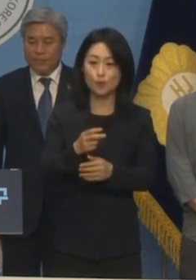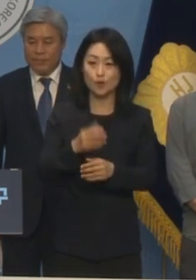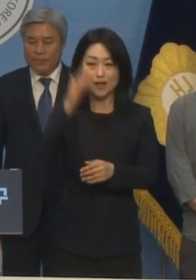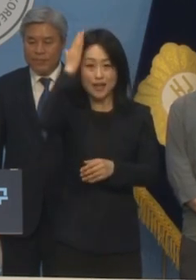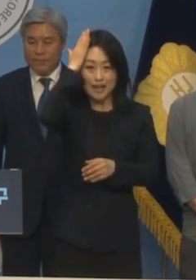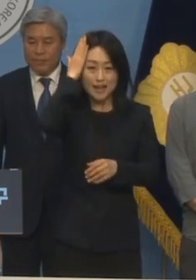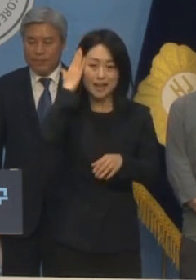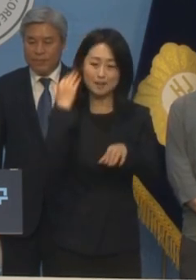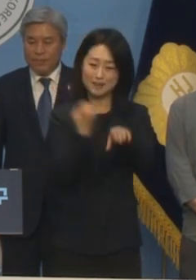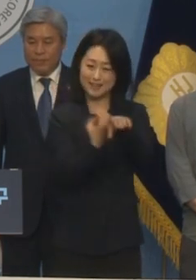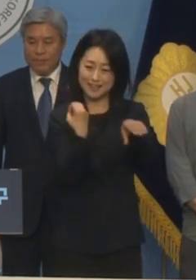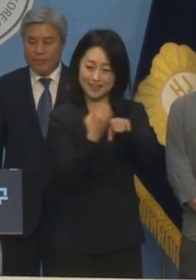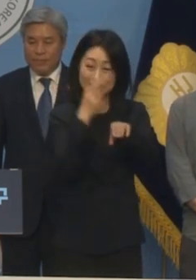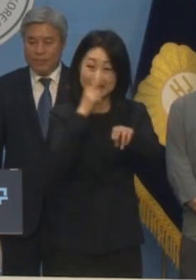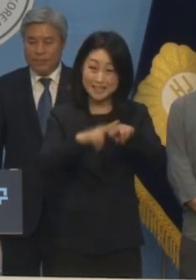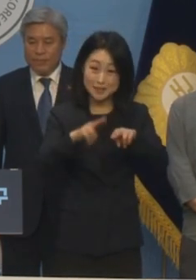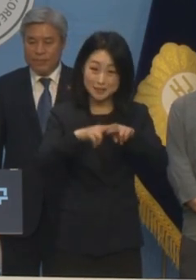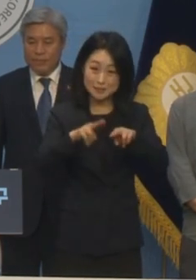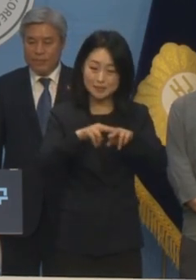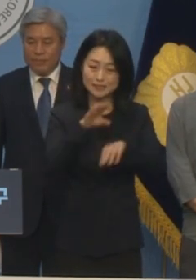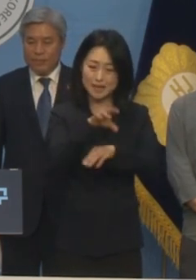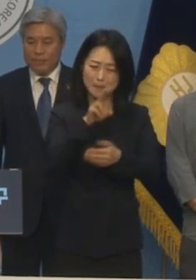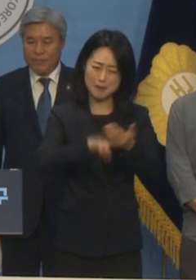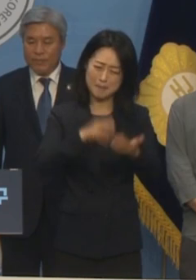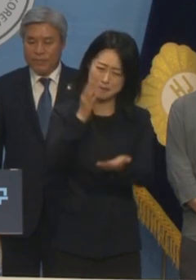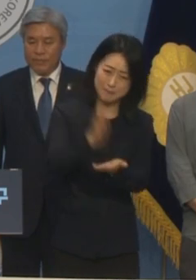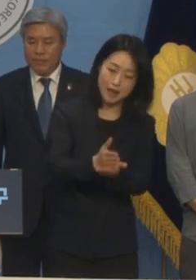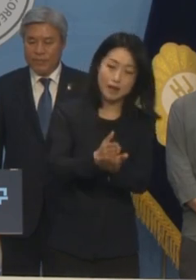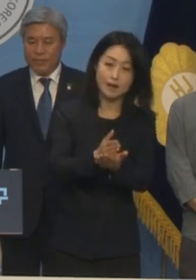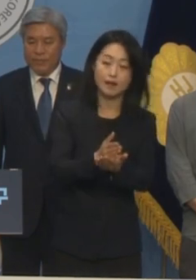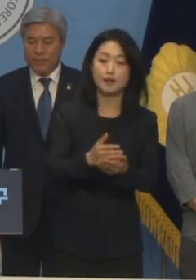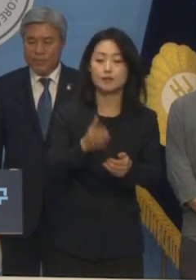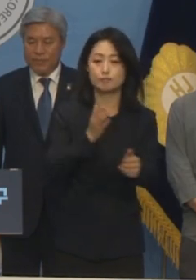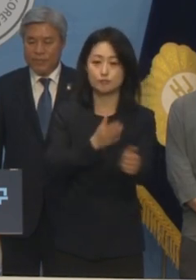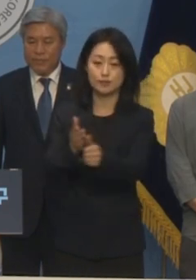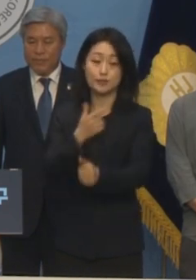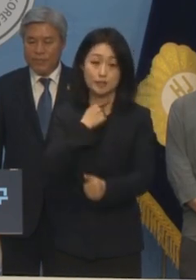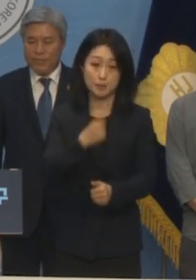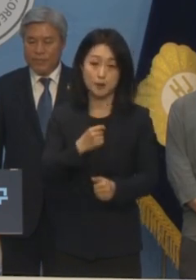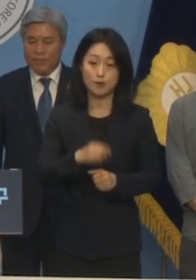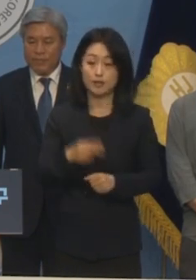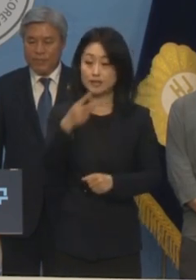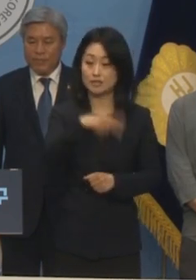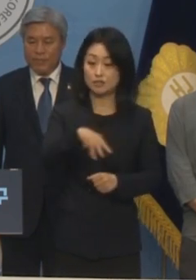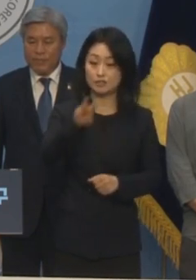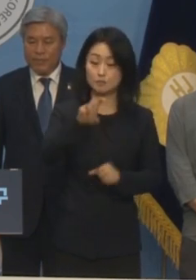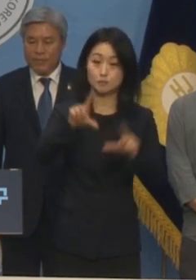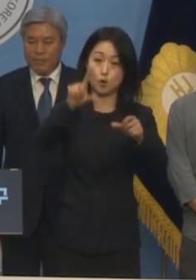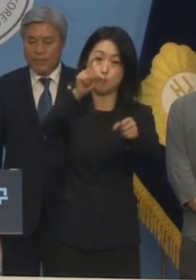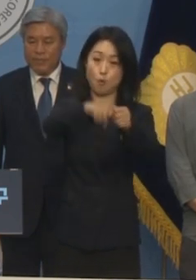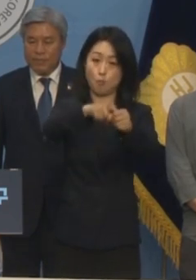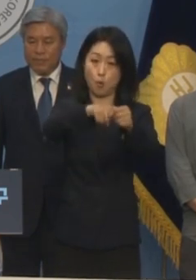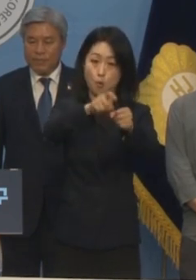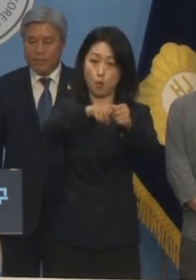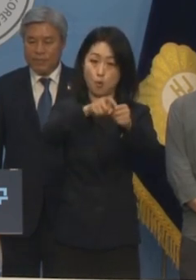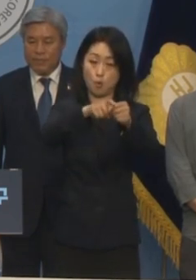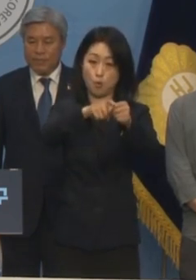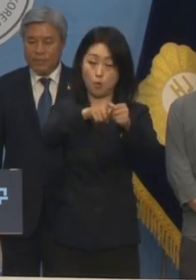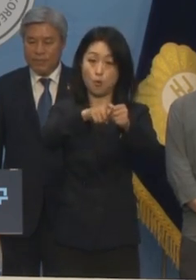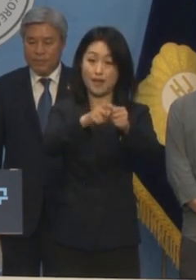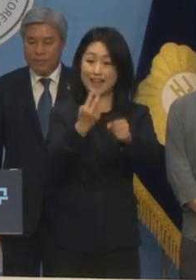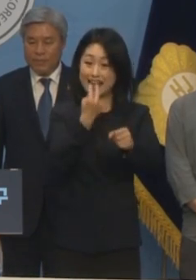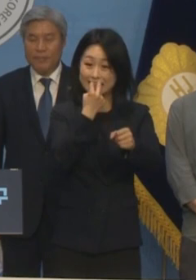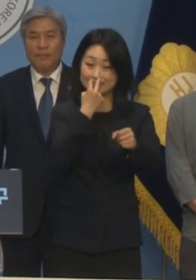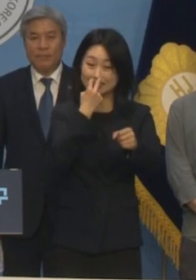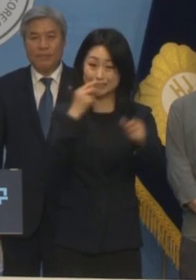대책을 담은 법안이 통과되지 못한다면 정부가 국제사회에 공언한 2030년 온실가스 감축